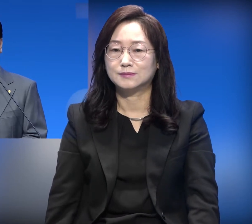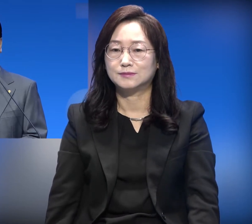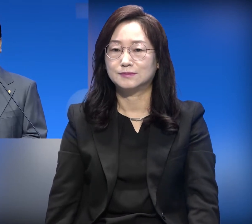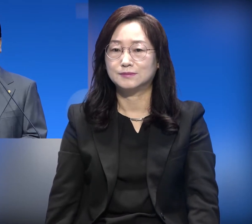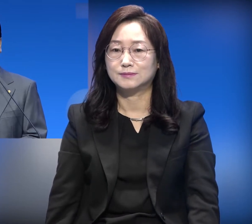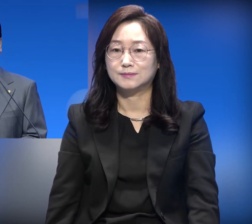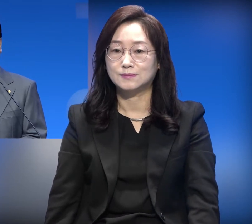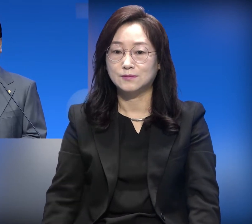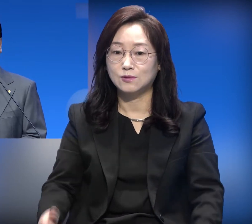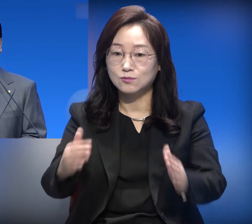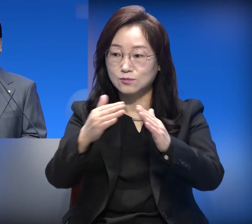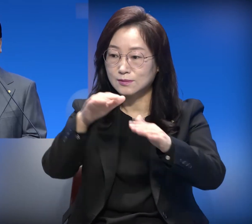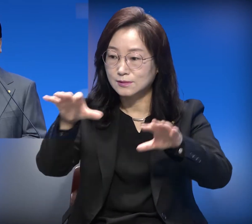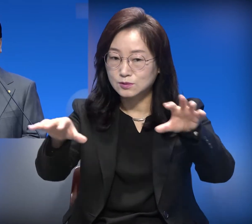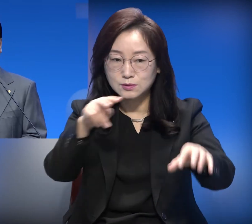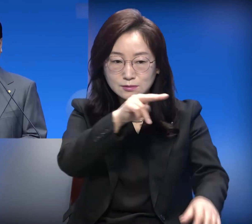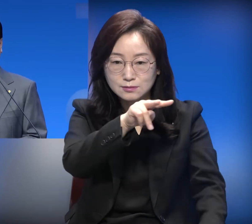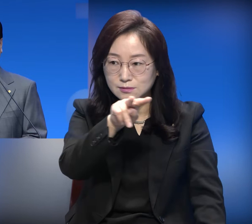우리 주변을 보면